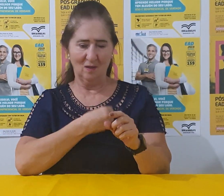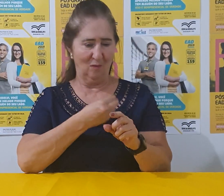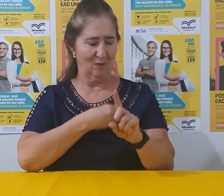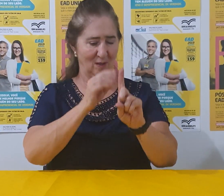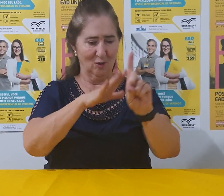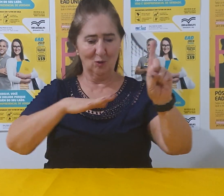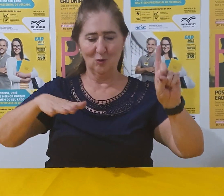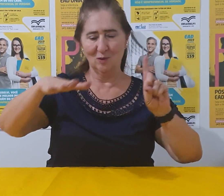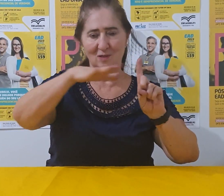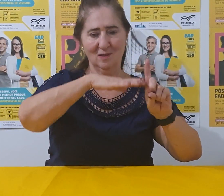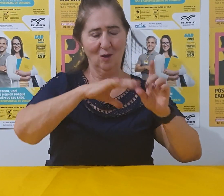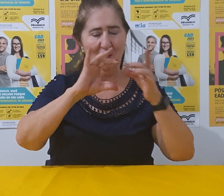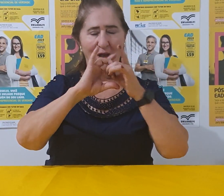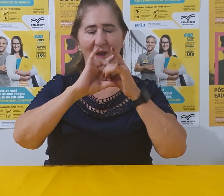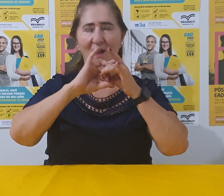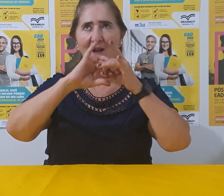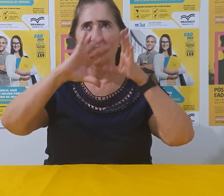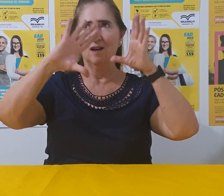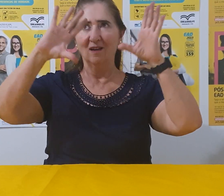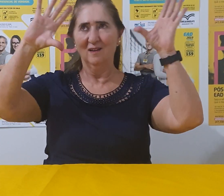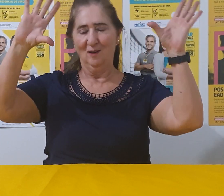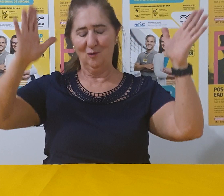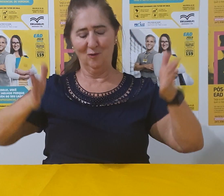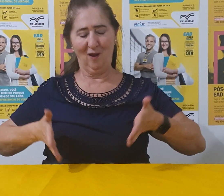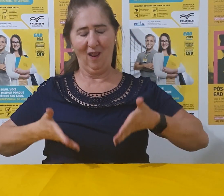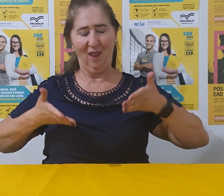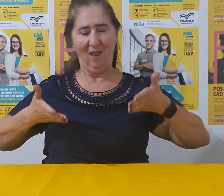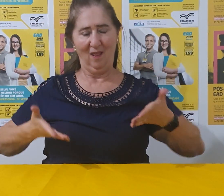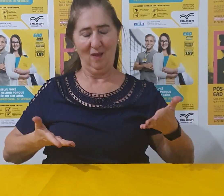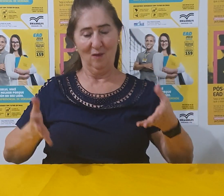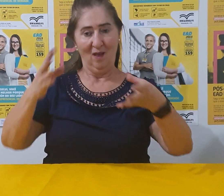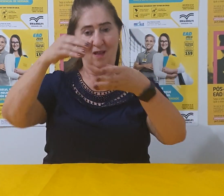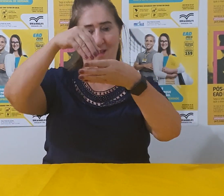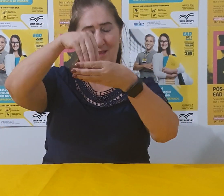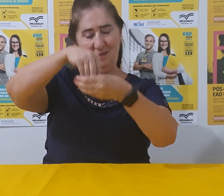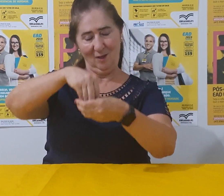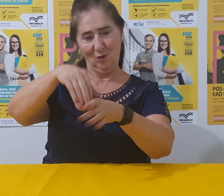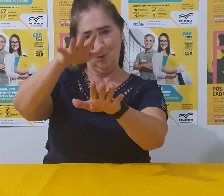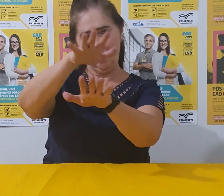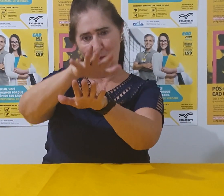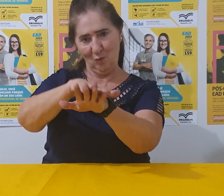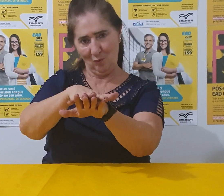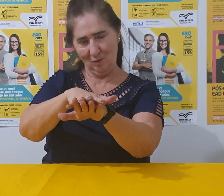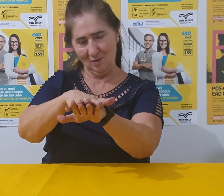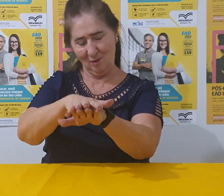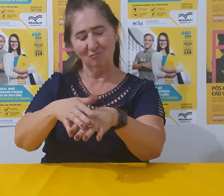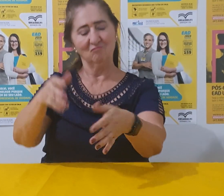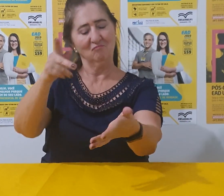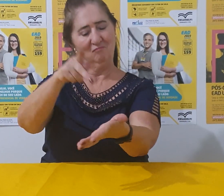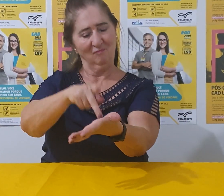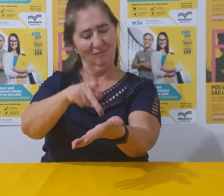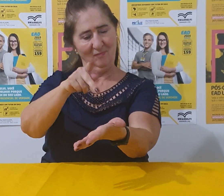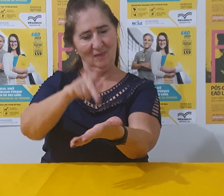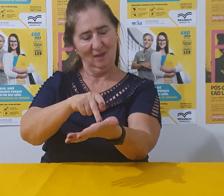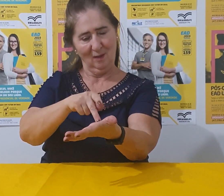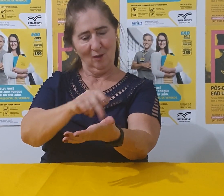Assim, promover o acesso através da inclusão e a efetiva aprendizagem do educando surdo são meios